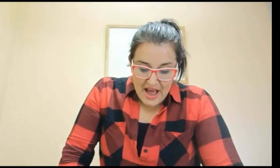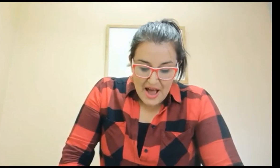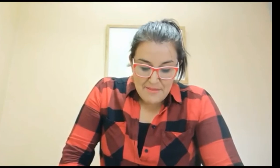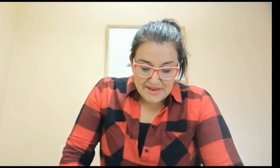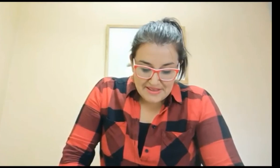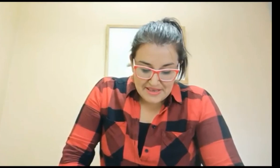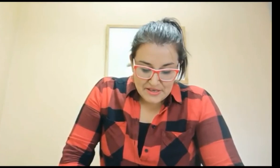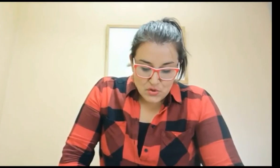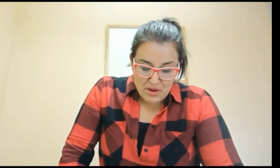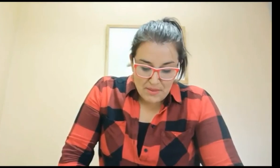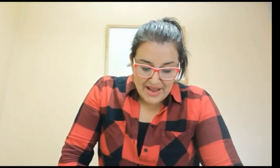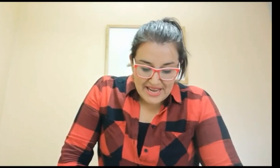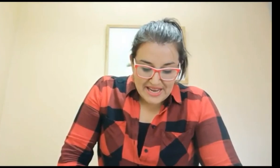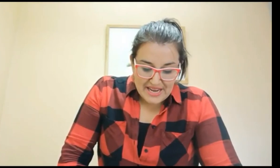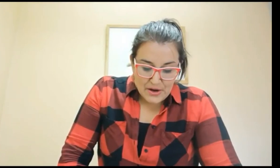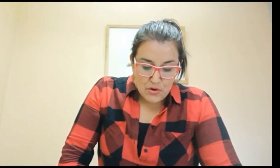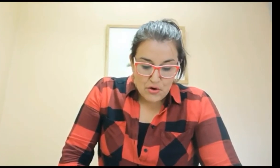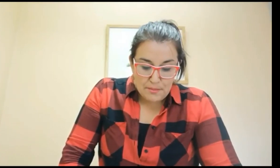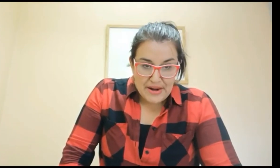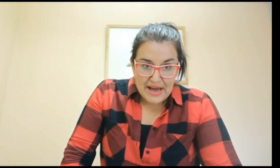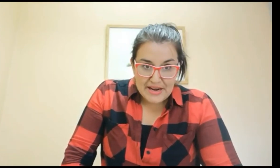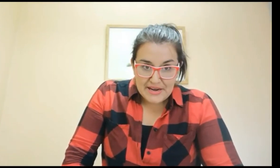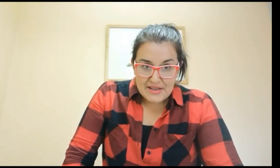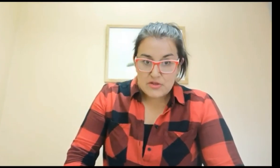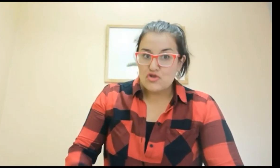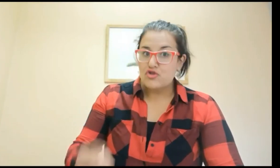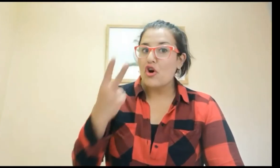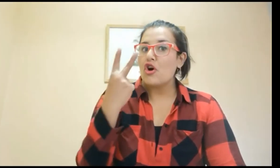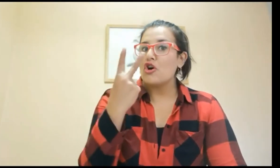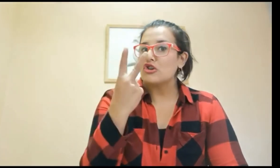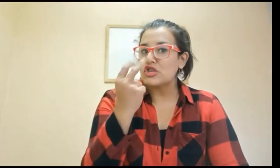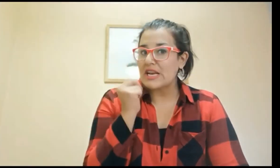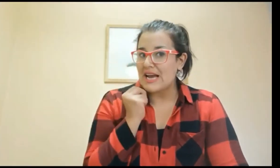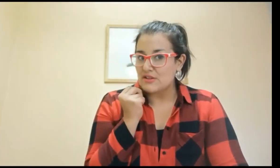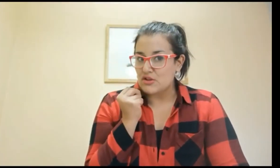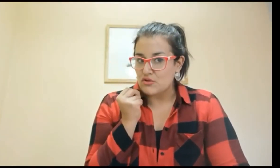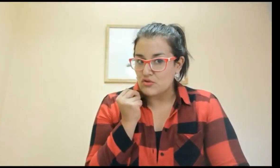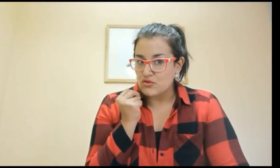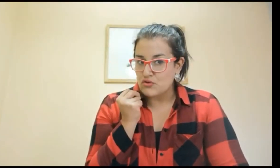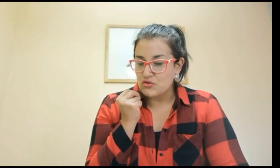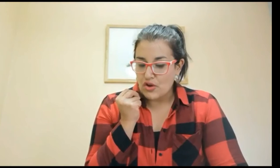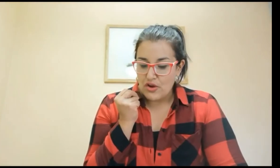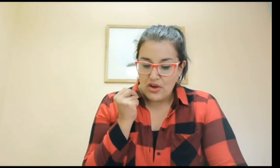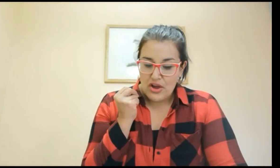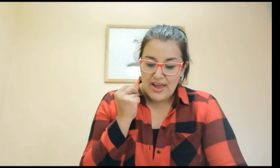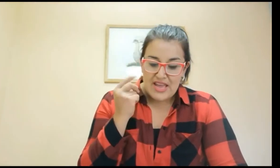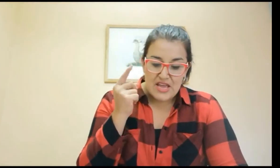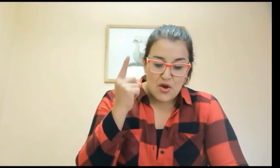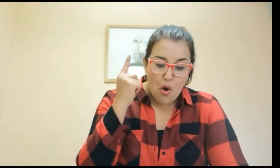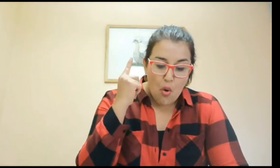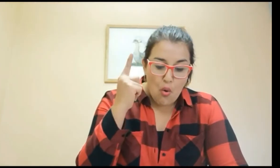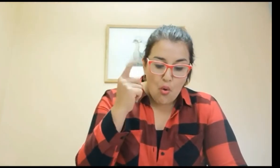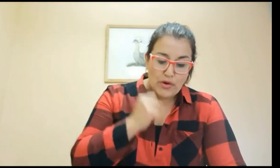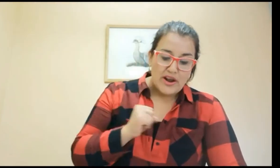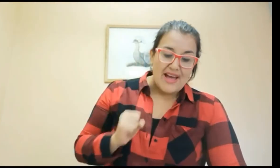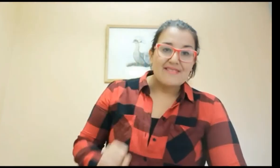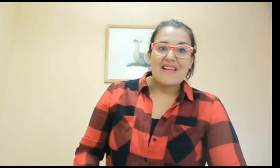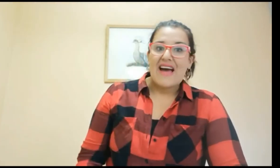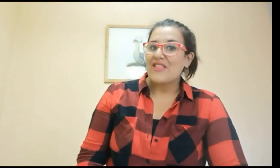A Martín, su mamá le encargó comprar dos cilantros y un atado